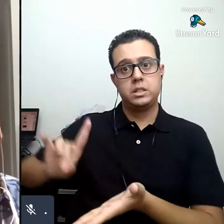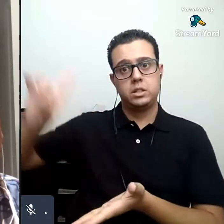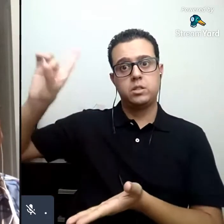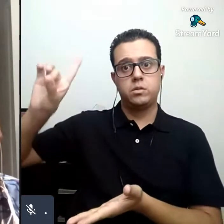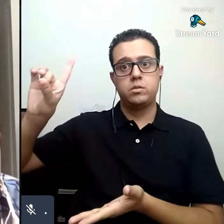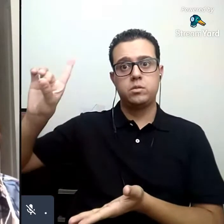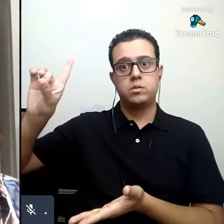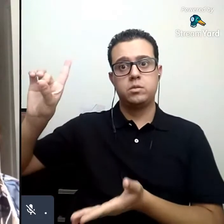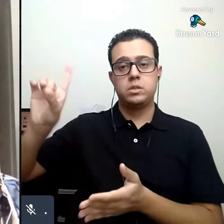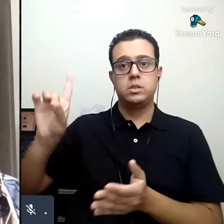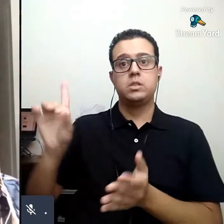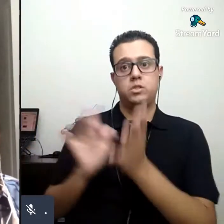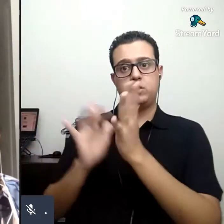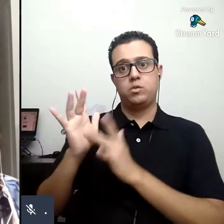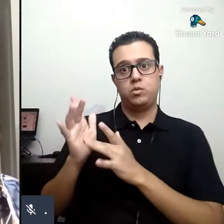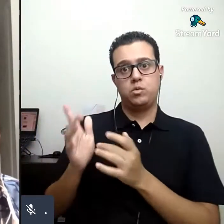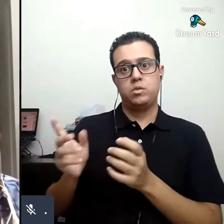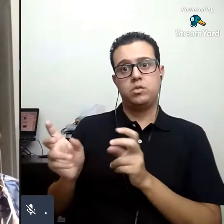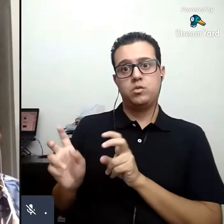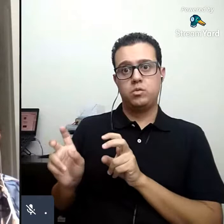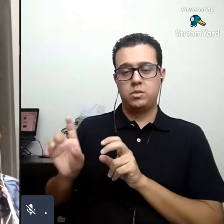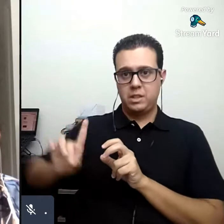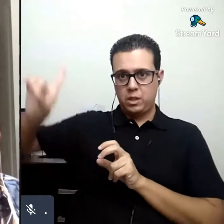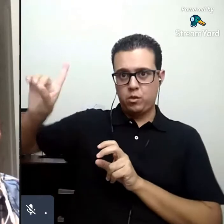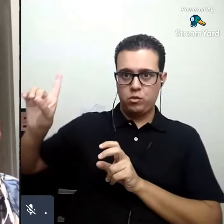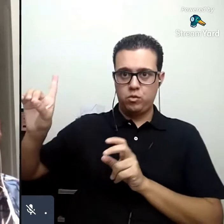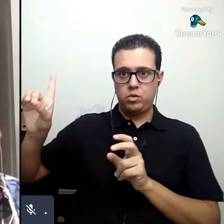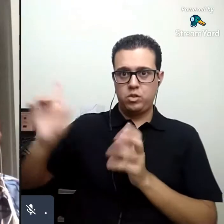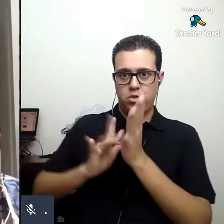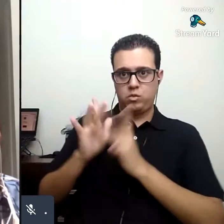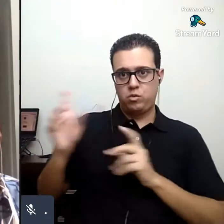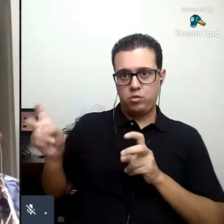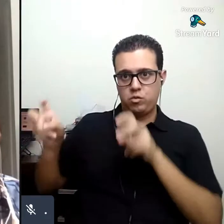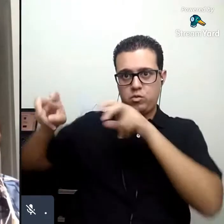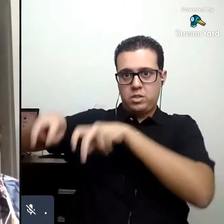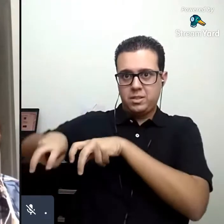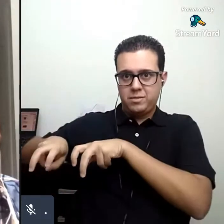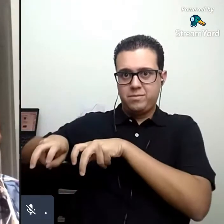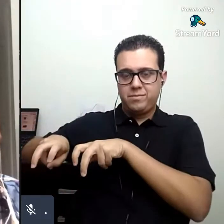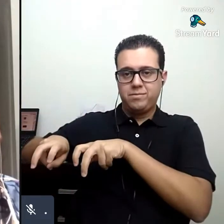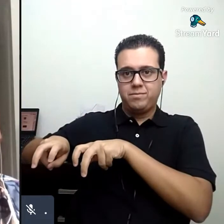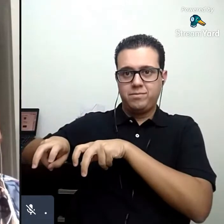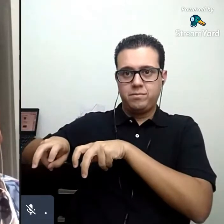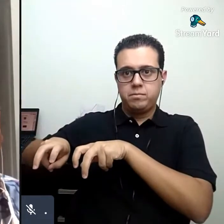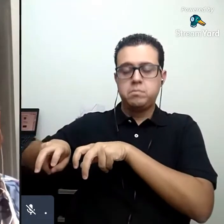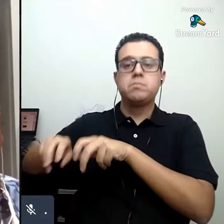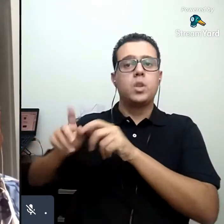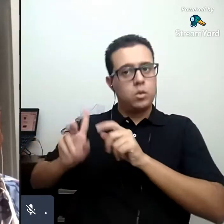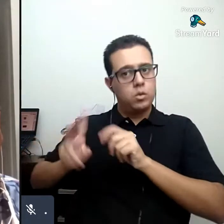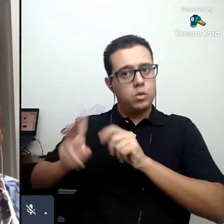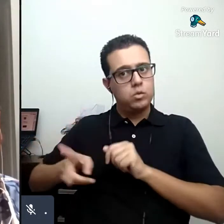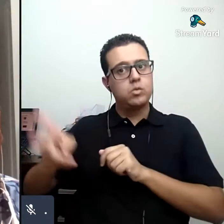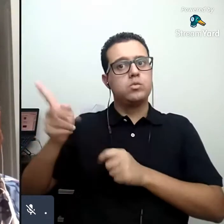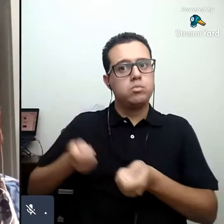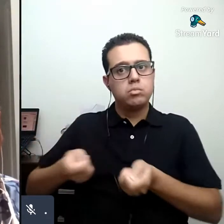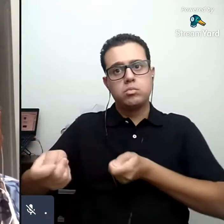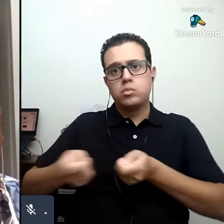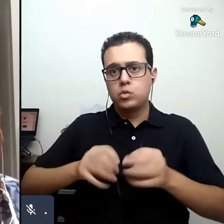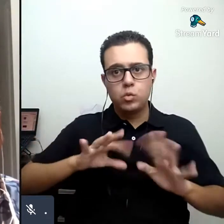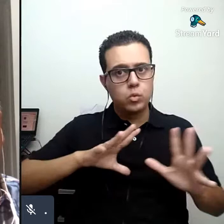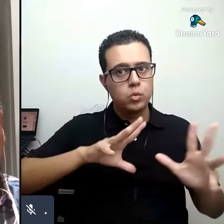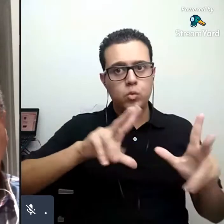e continua coordenando tudo o que acontece no mundo e nas nossas vidas em